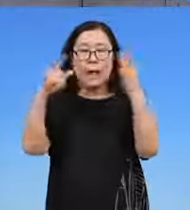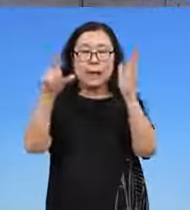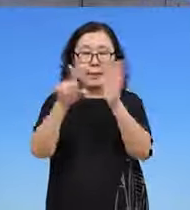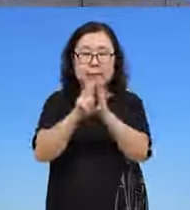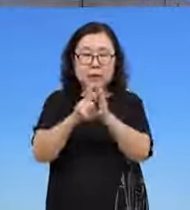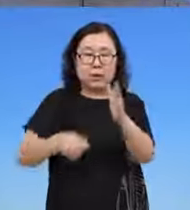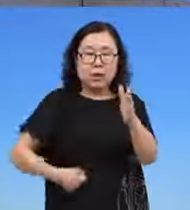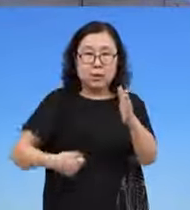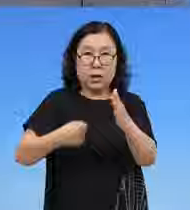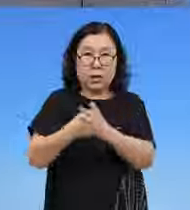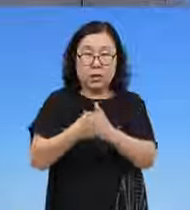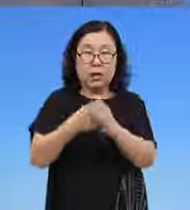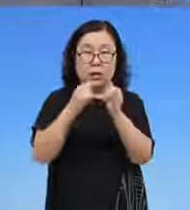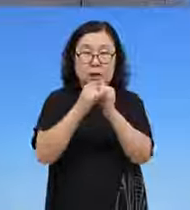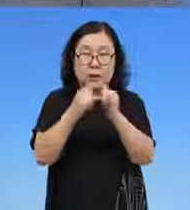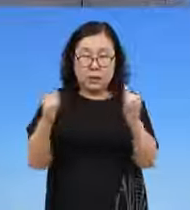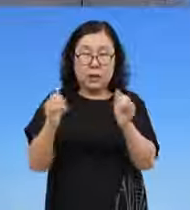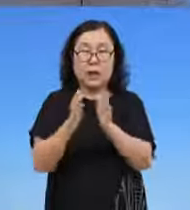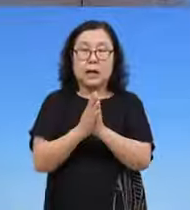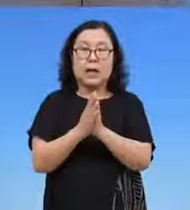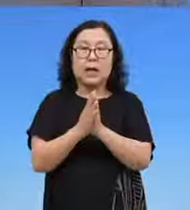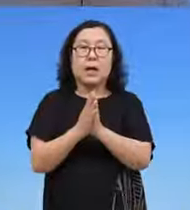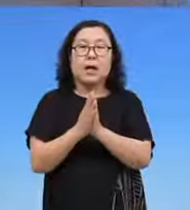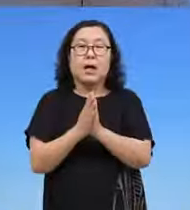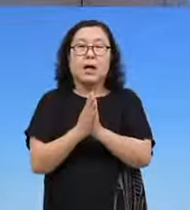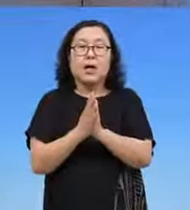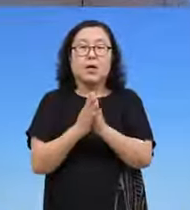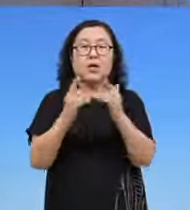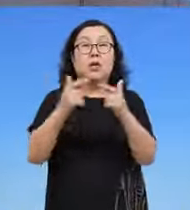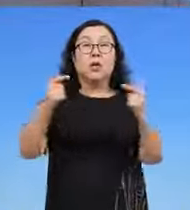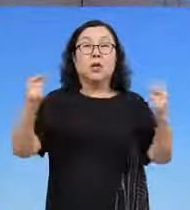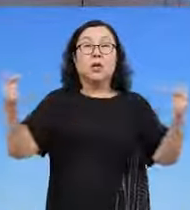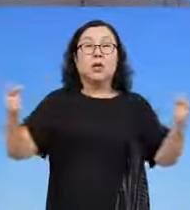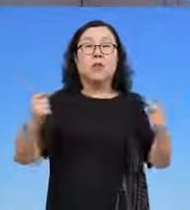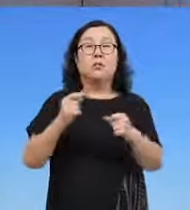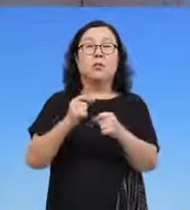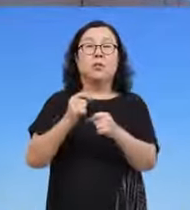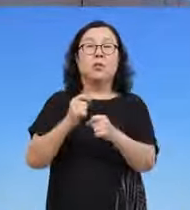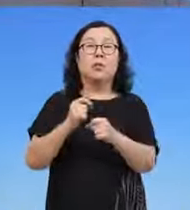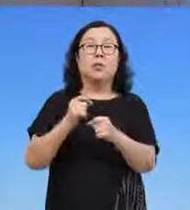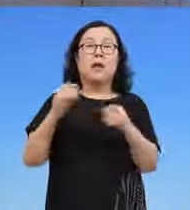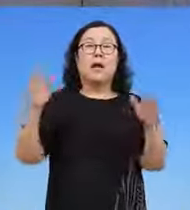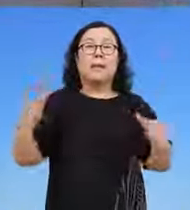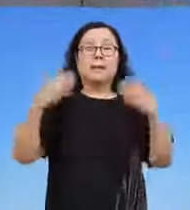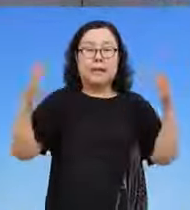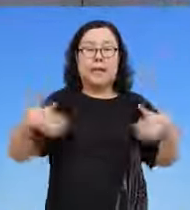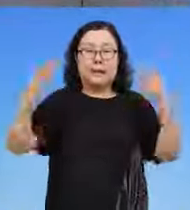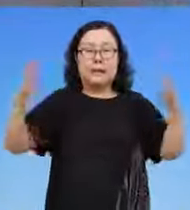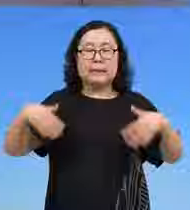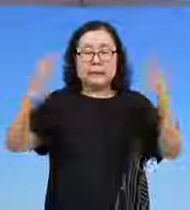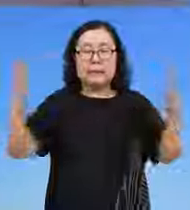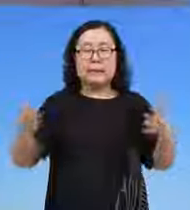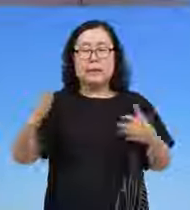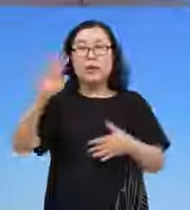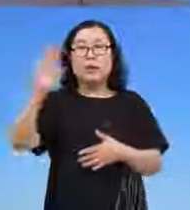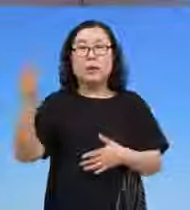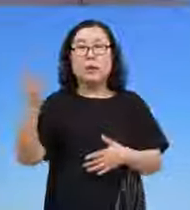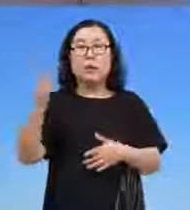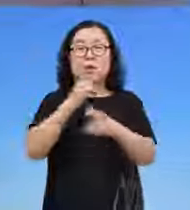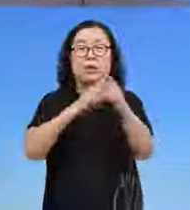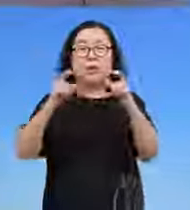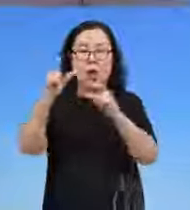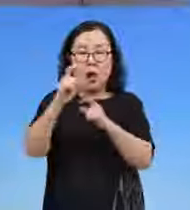기사를 제가 봤거든요. 내년까지 이어갈 거라는 가슴 아픈 전망도 있습니다. 가을 되면 또 한 번 또 이게 한 번